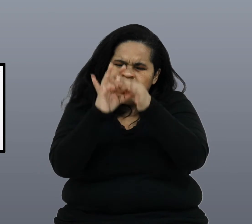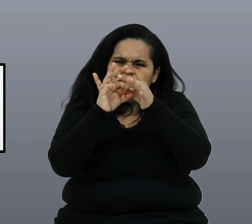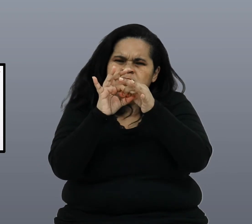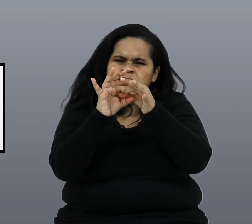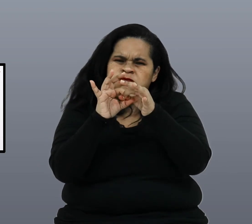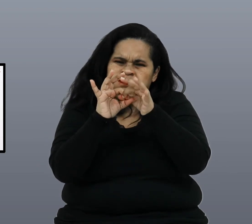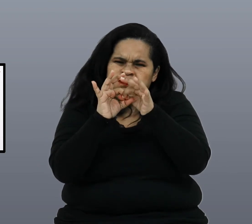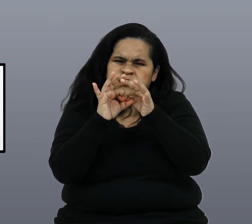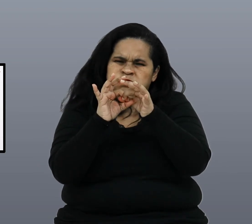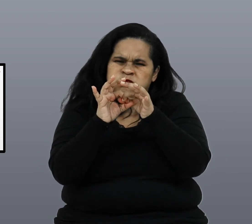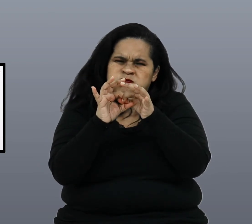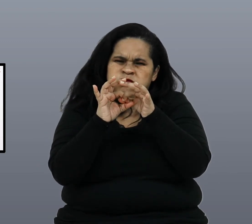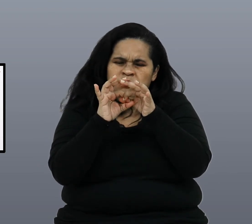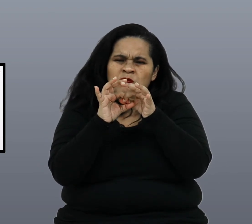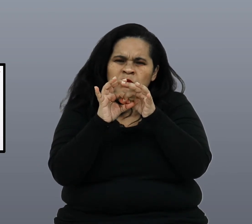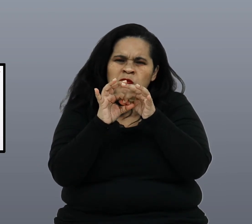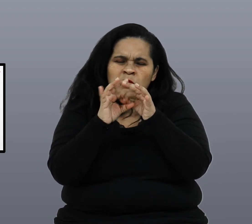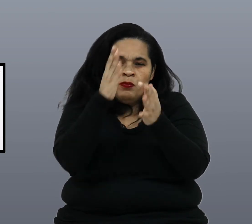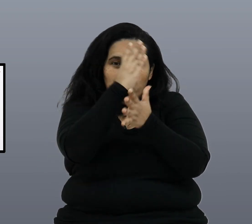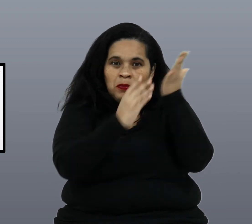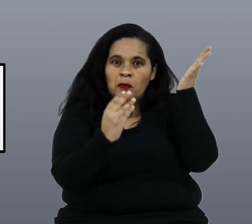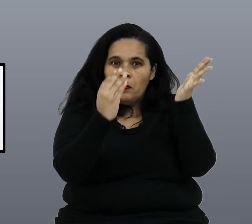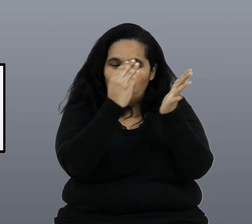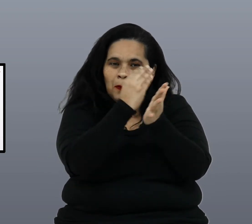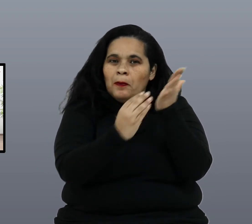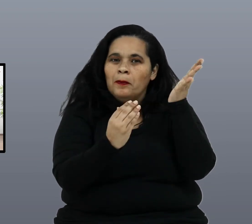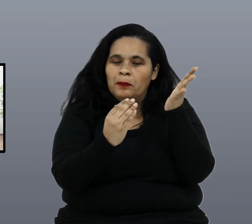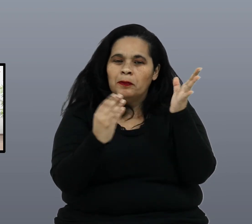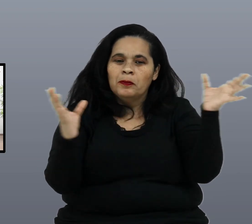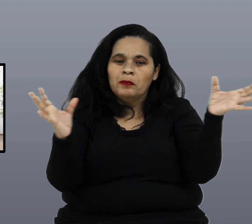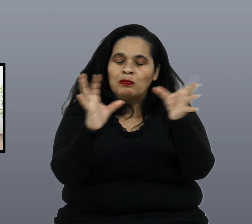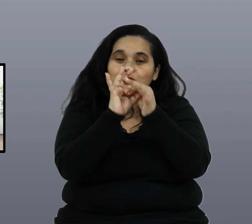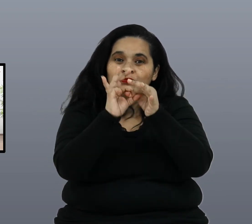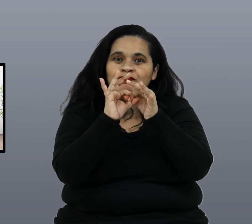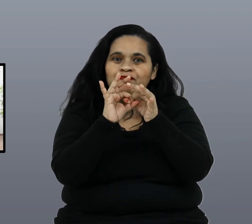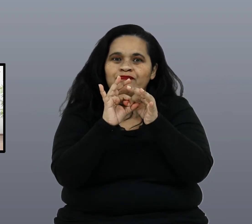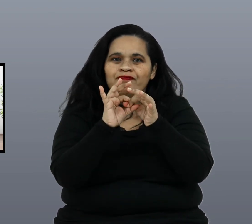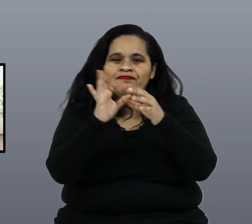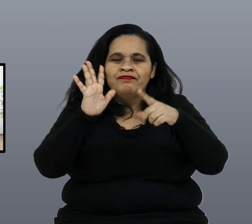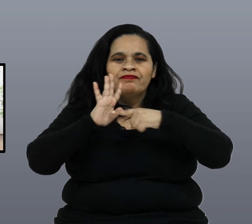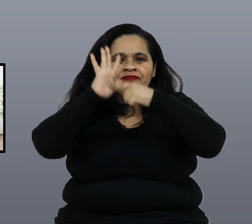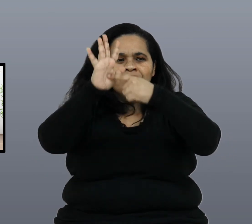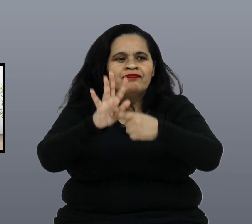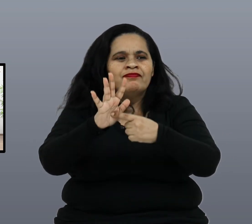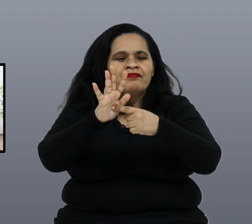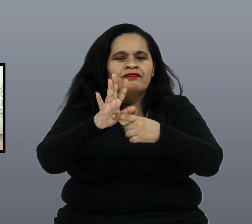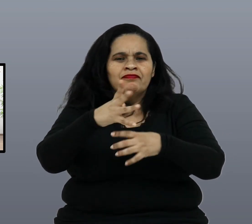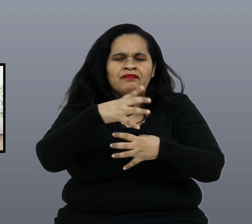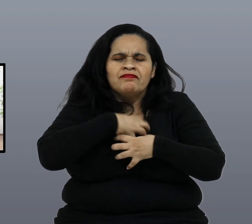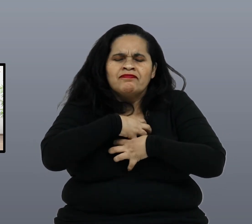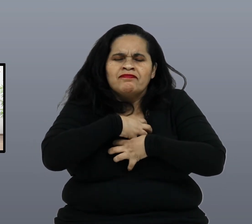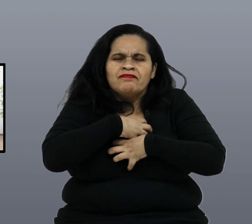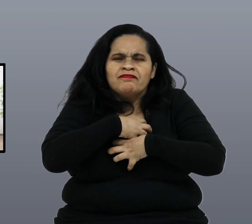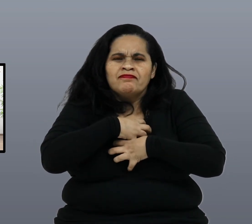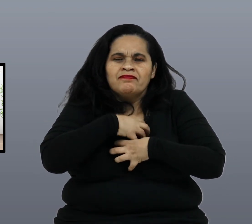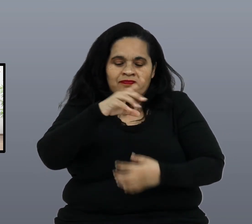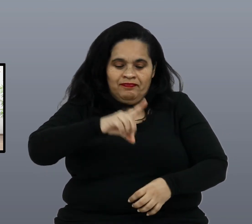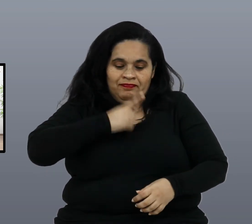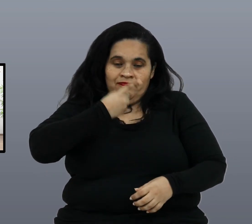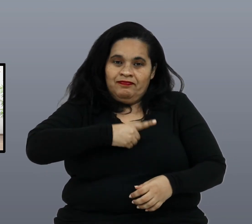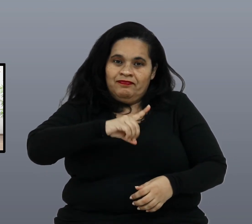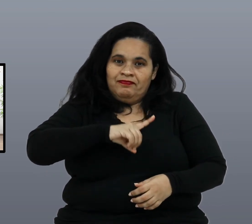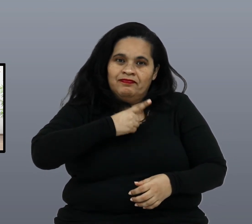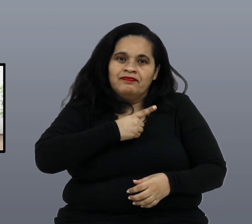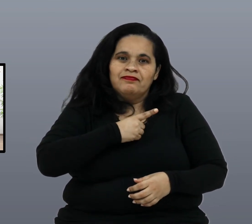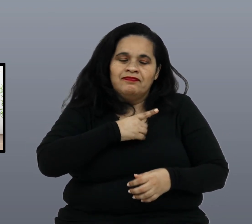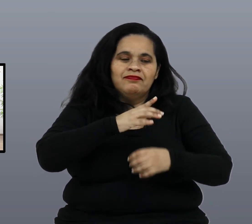um capítulo ao outro, né? Parece que, de fato, aqui no Apocalipse a gente vai ter reforçado essa interpretação de Daniel capítulo 7. Se o